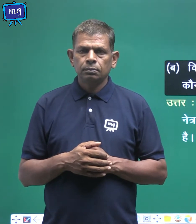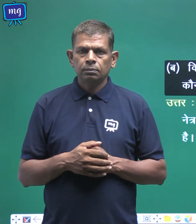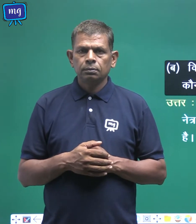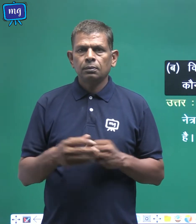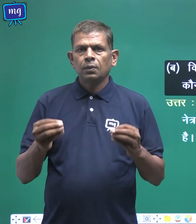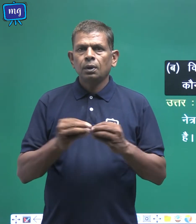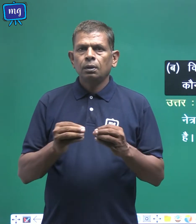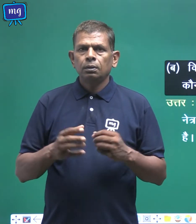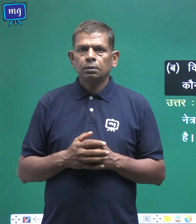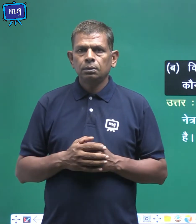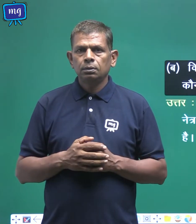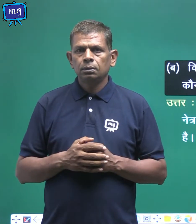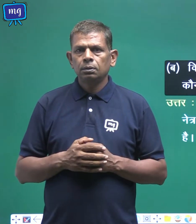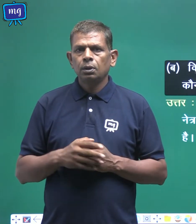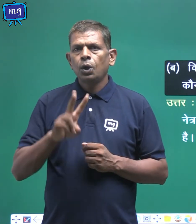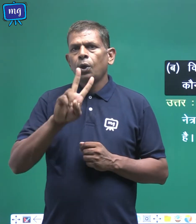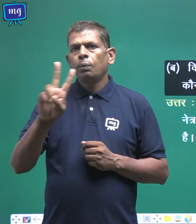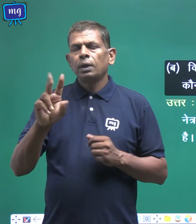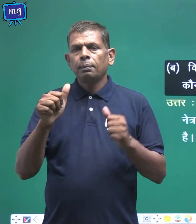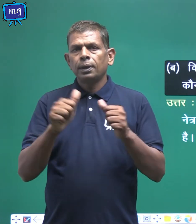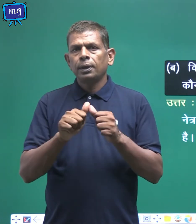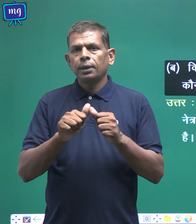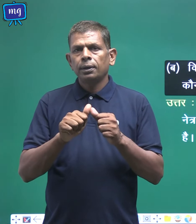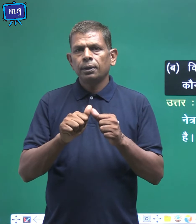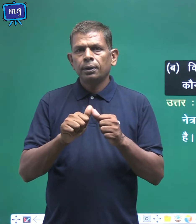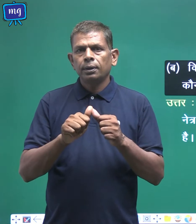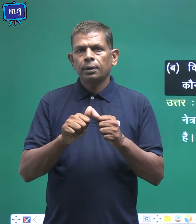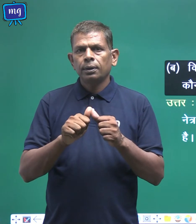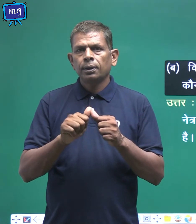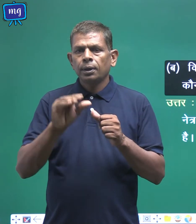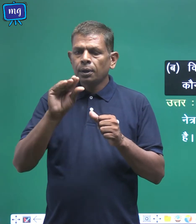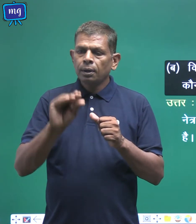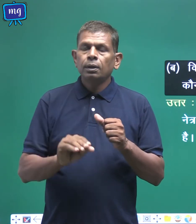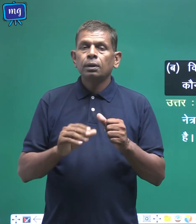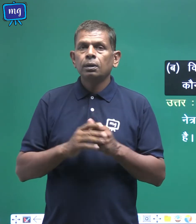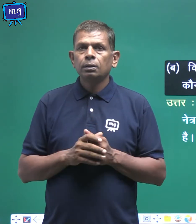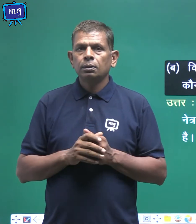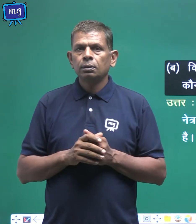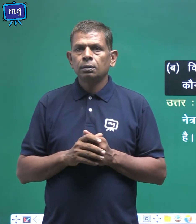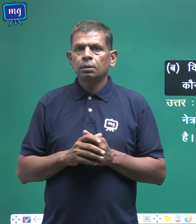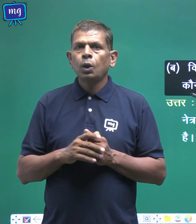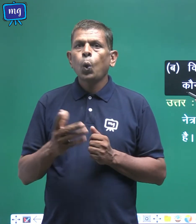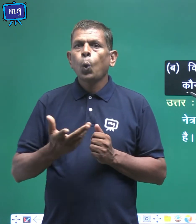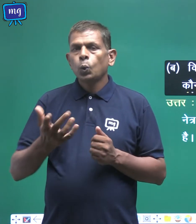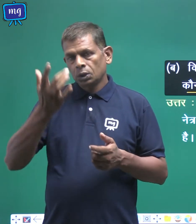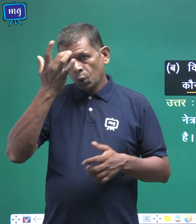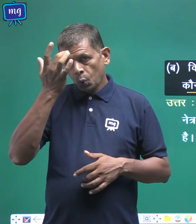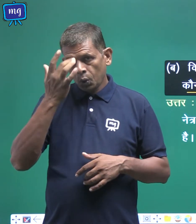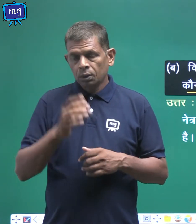ब, विटामिन ए के अभाव में कौन सा